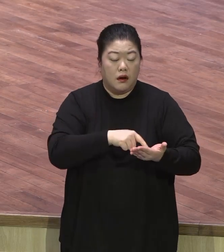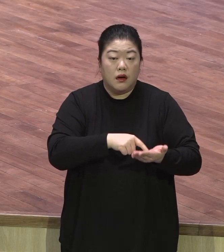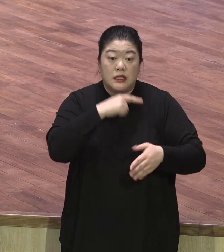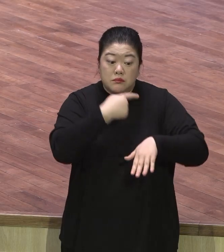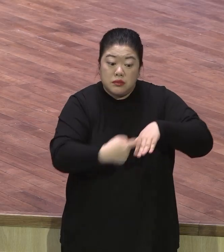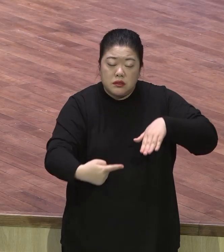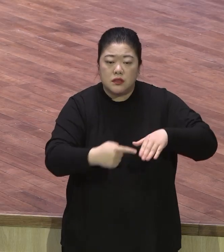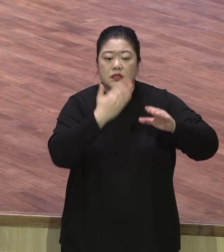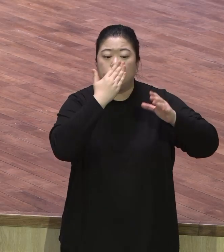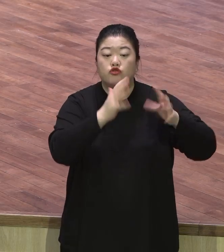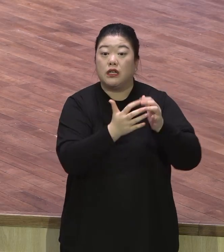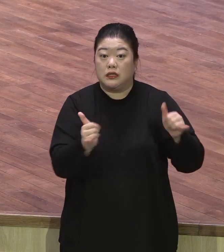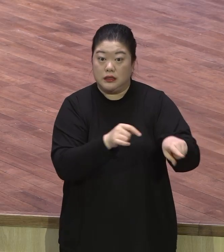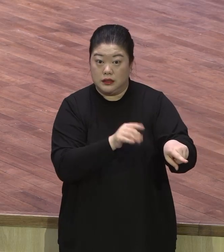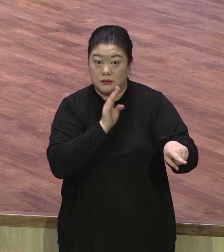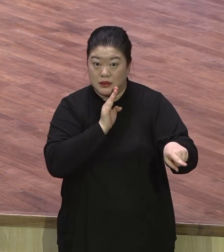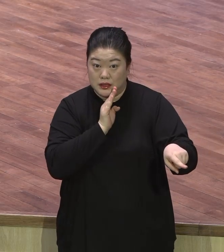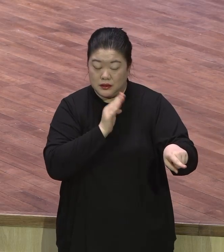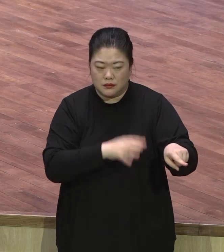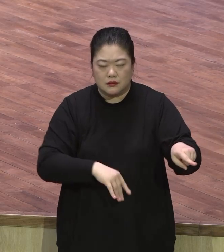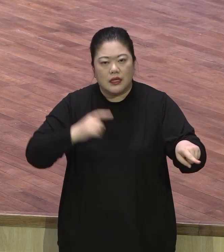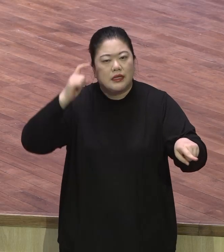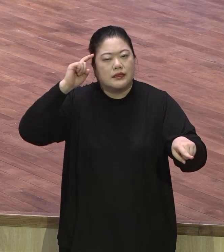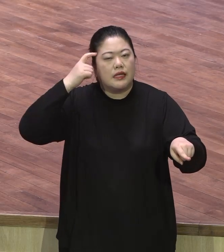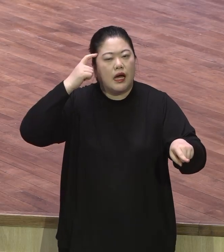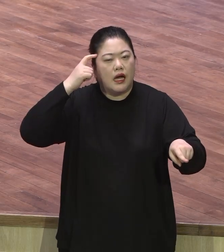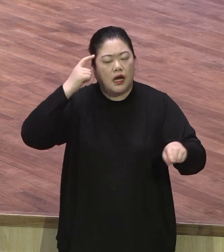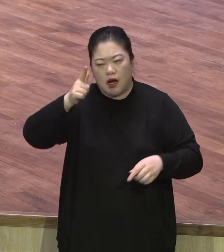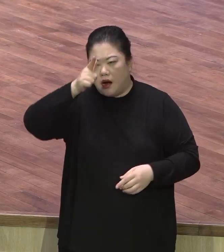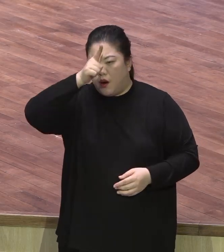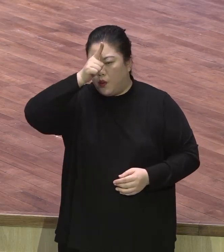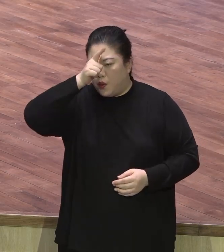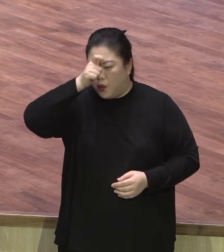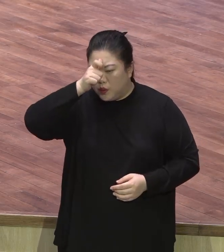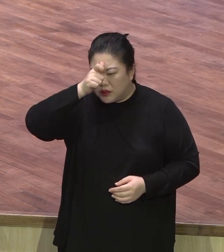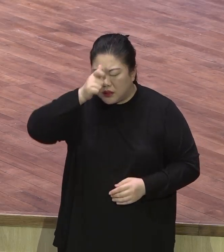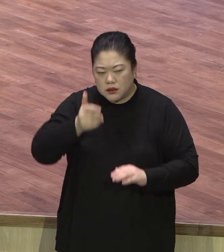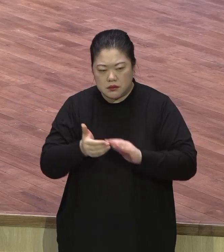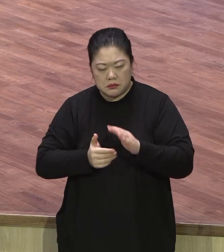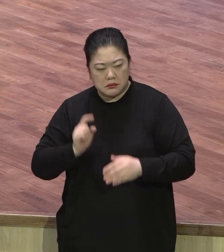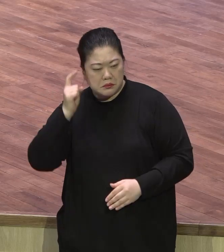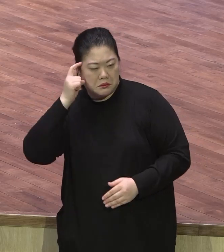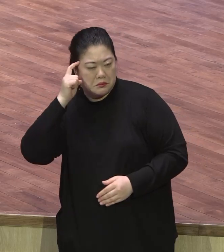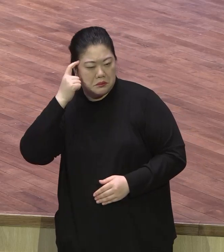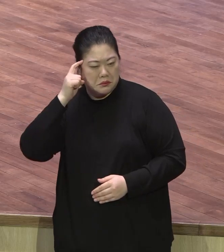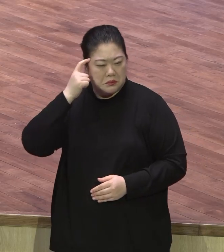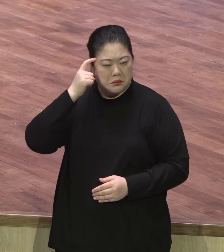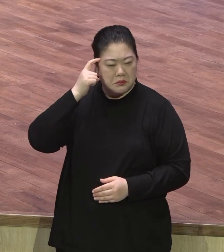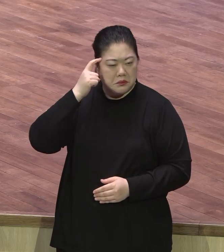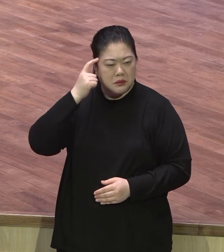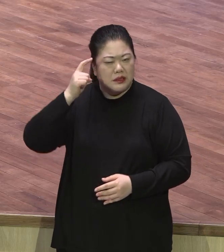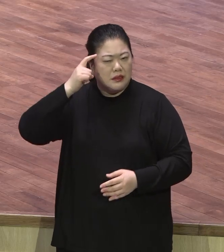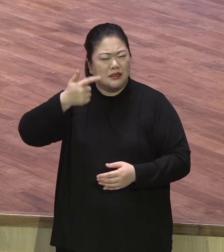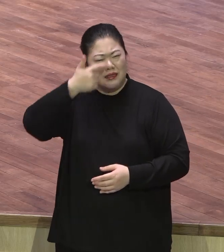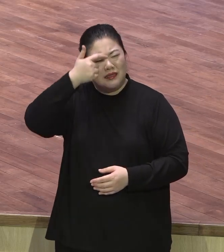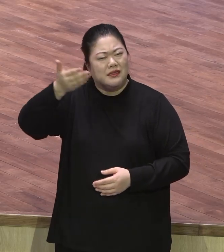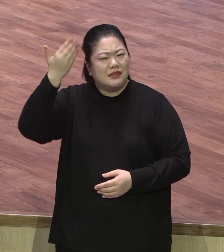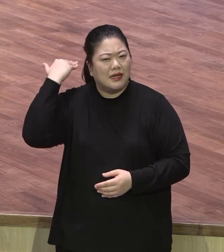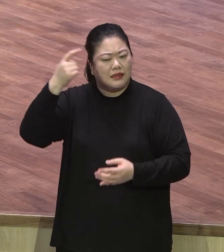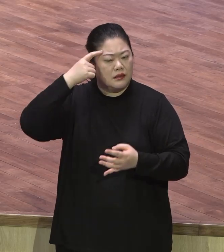유대인이잖아요 그러니까 손입견 편견 고정관념 입 예틀 편견의 예틀 이게